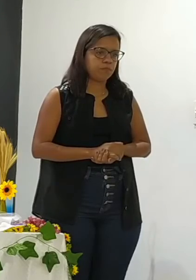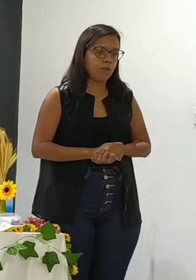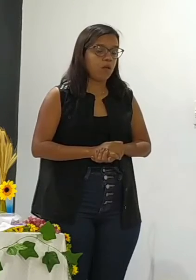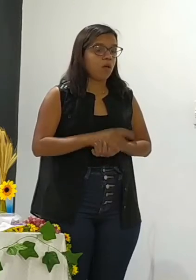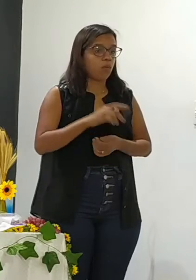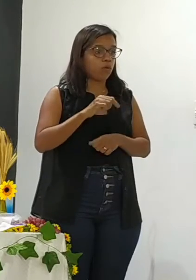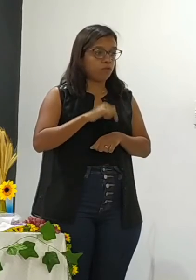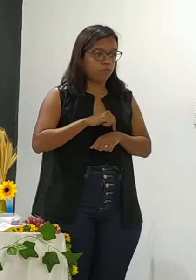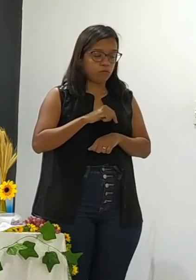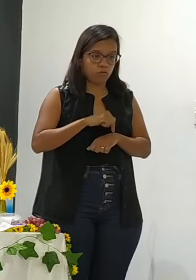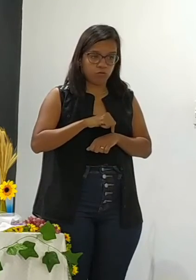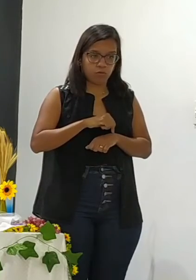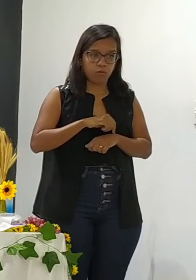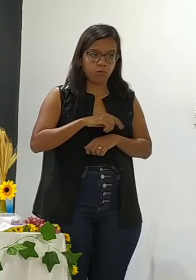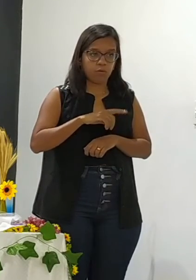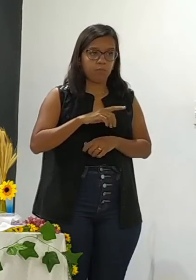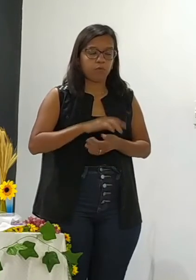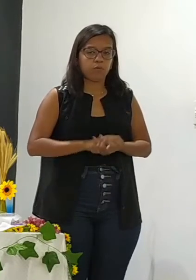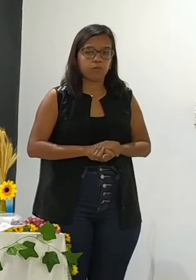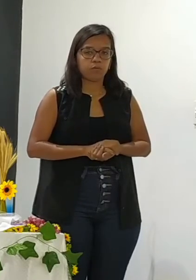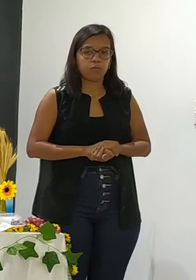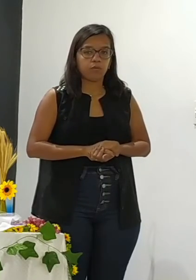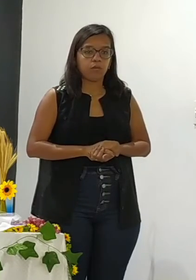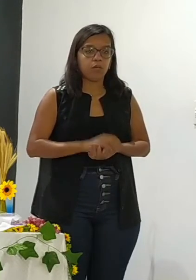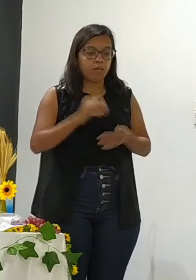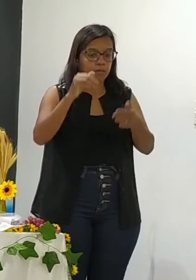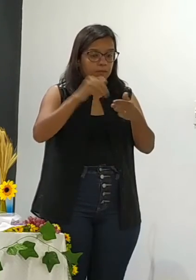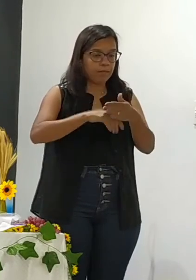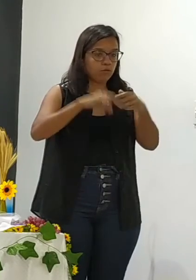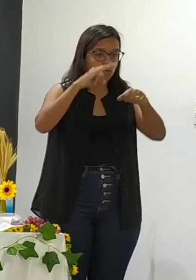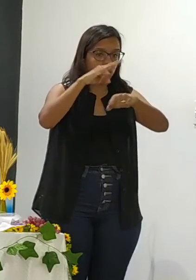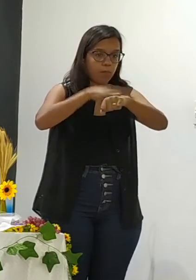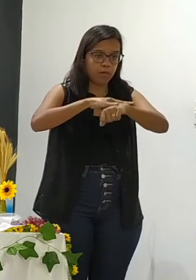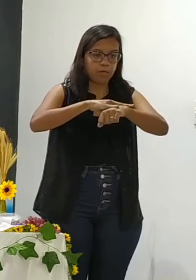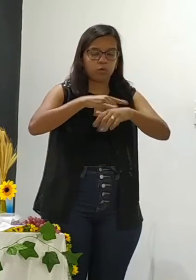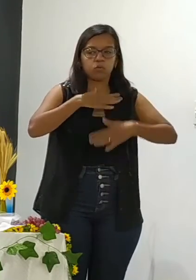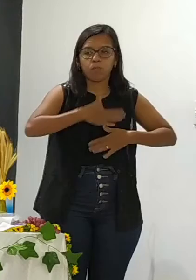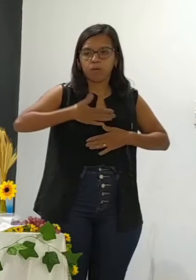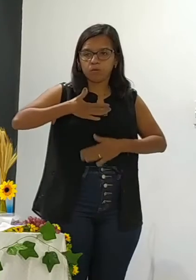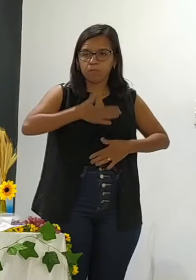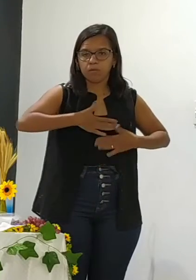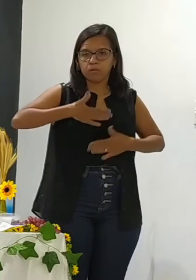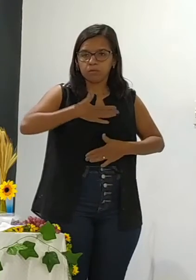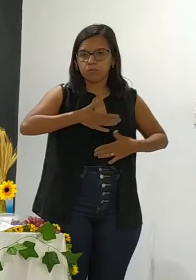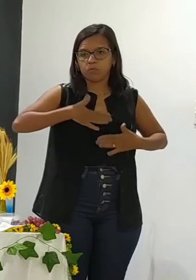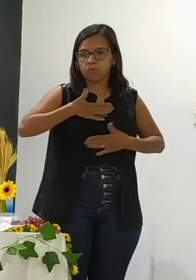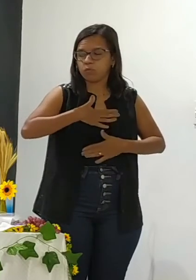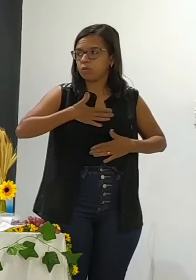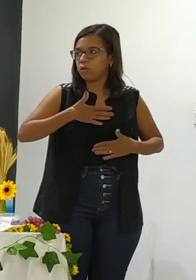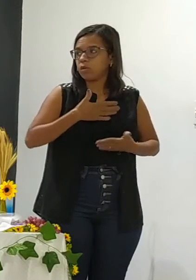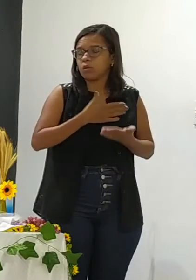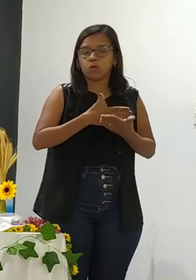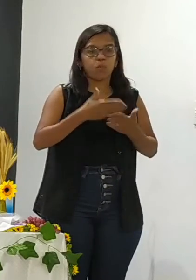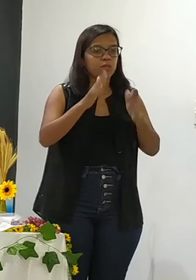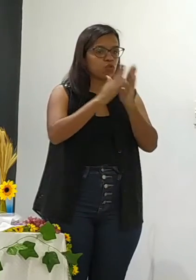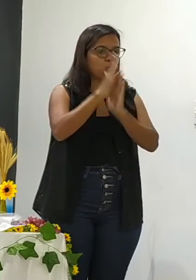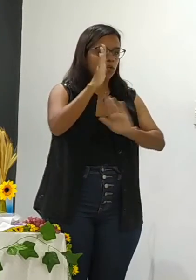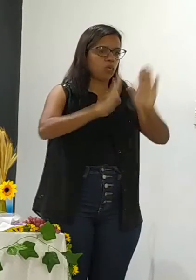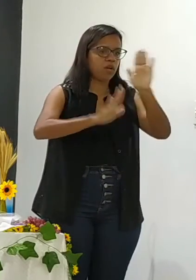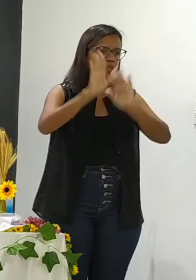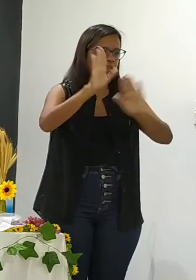Quando foi um dia, ele estava dentro do banheiro dele, tomando banho. E ele começou a adorar a